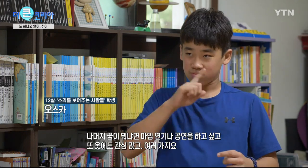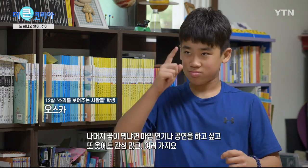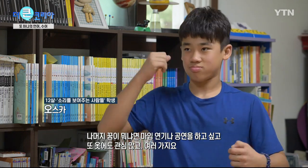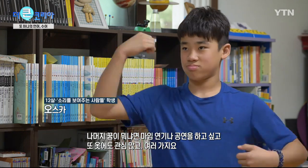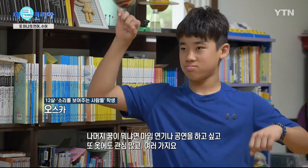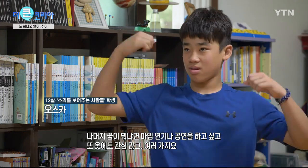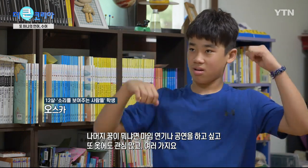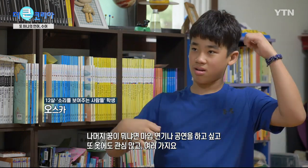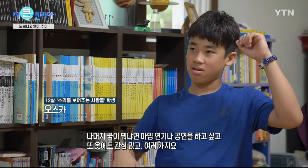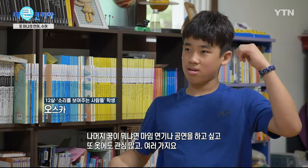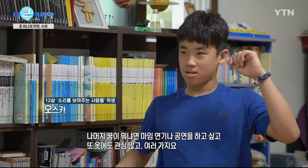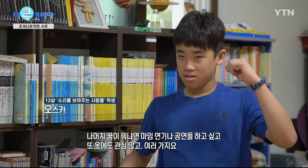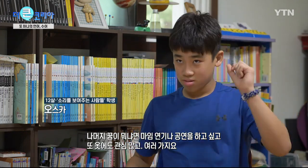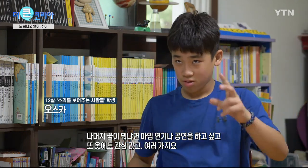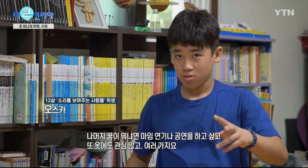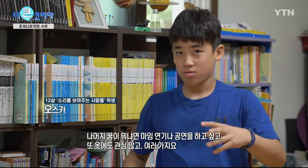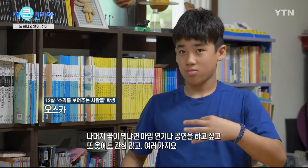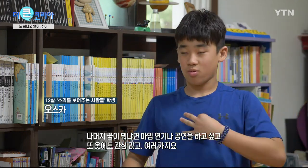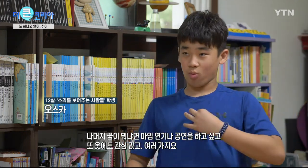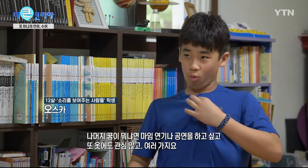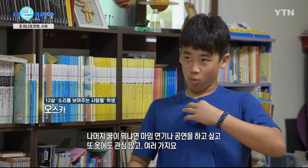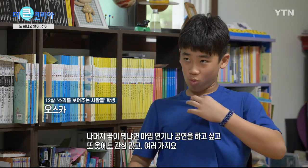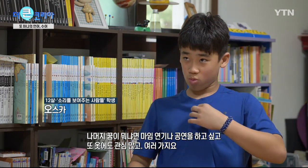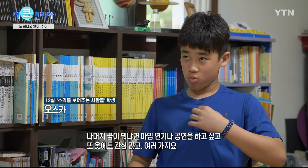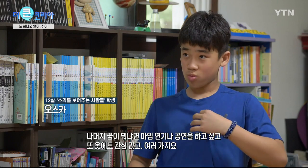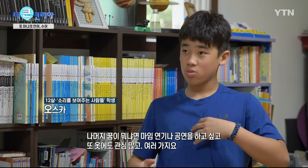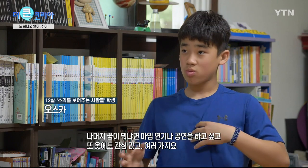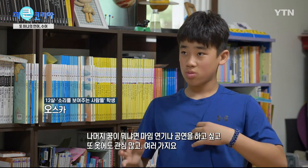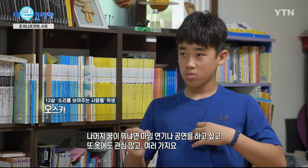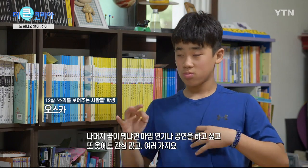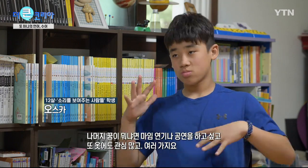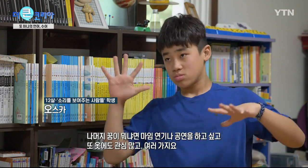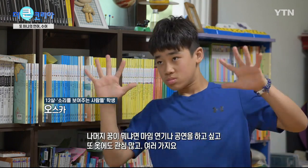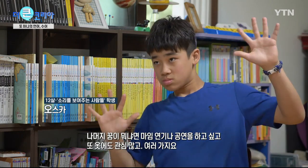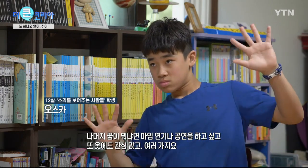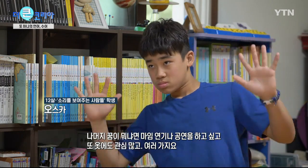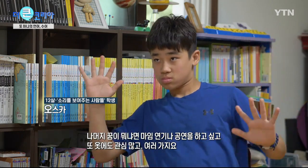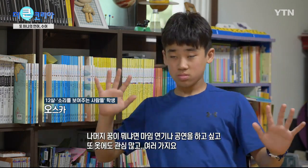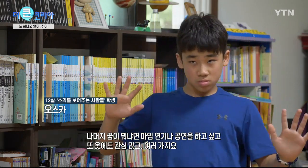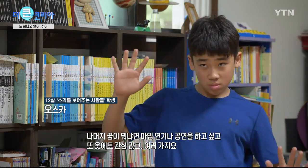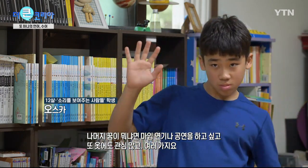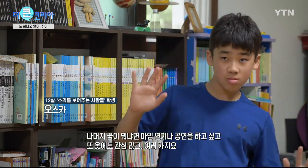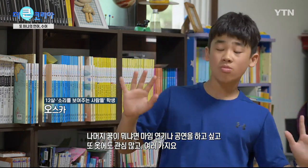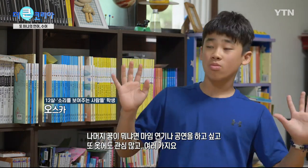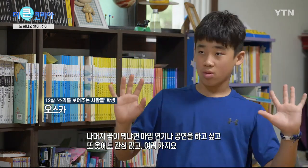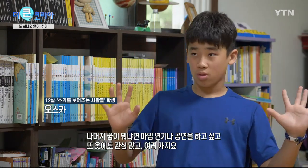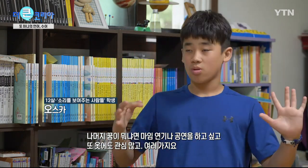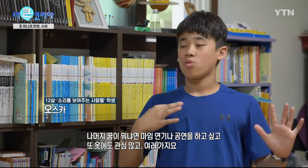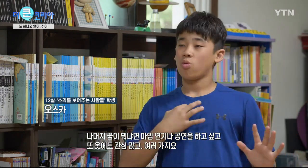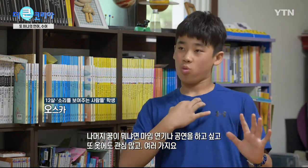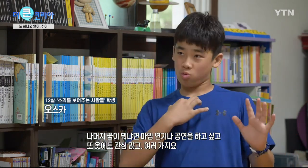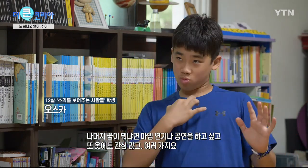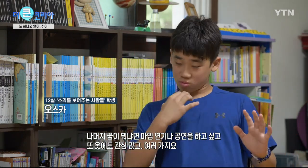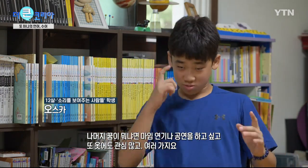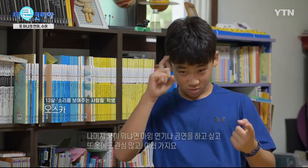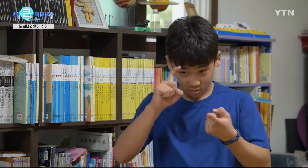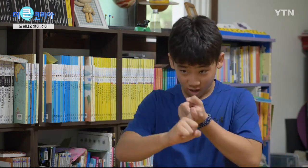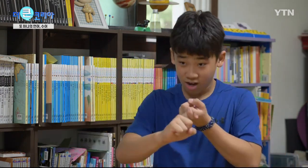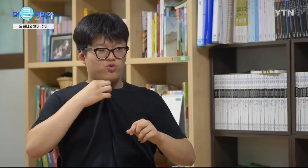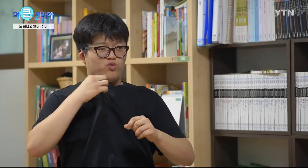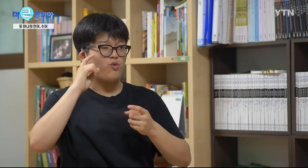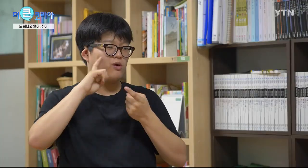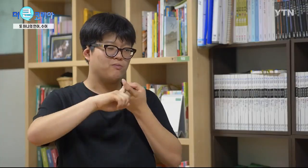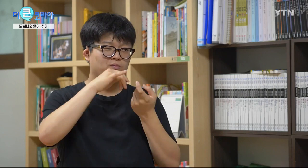꿈이 뭐냐면은 말면기나 공연을 하고 싶고 또 옷에도 관심이 많고 여러 가지요.